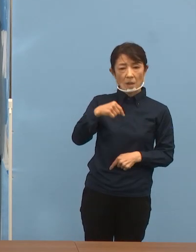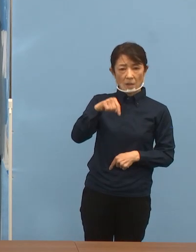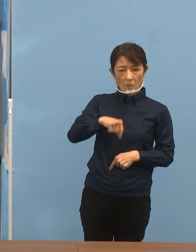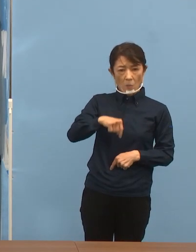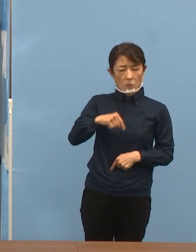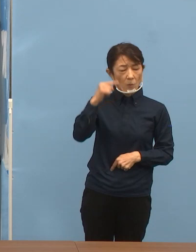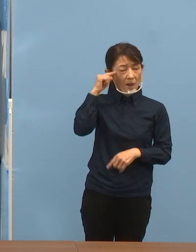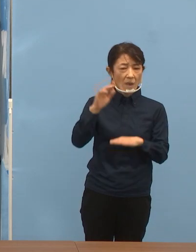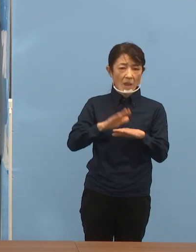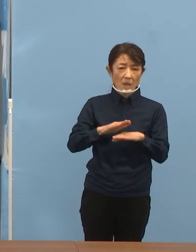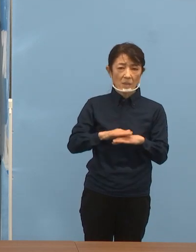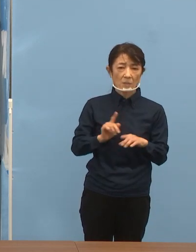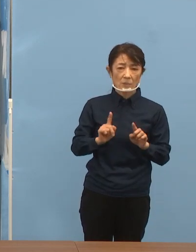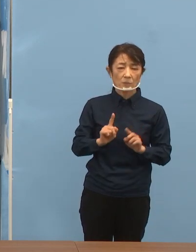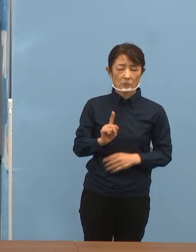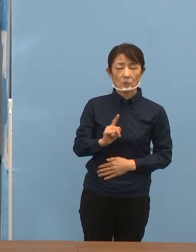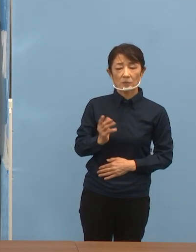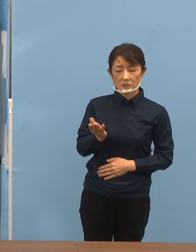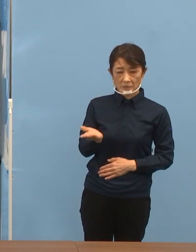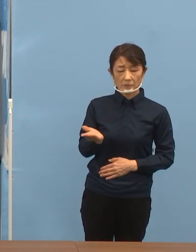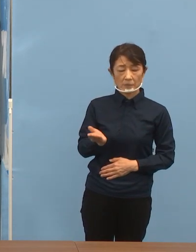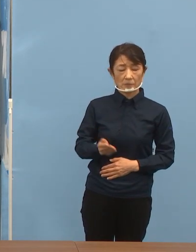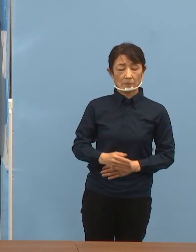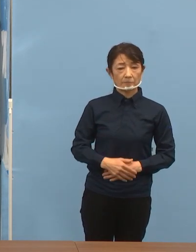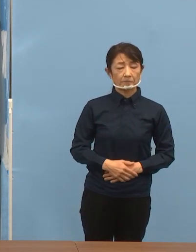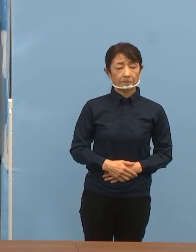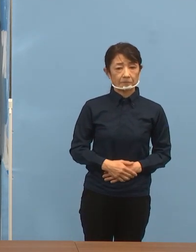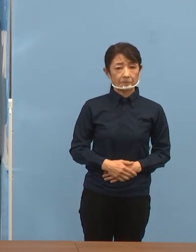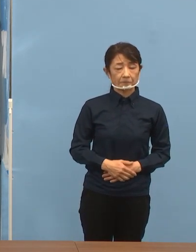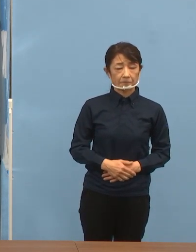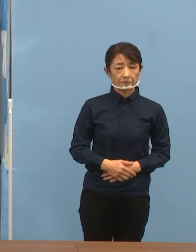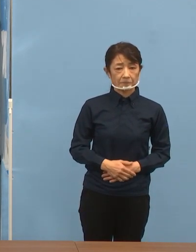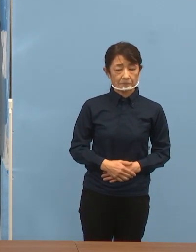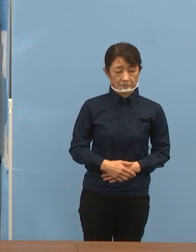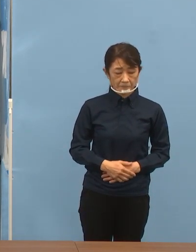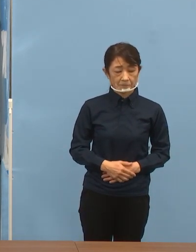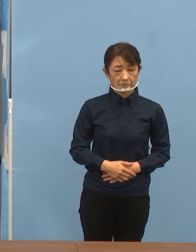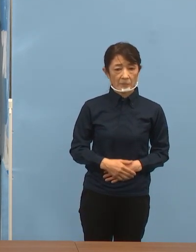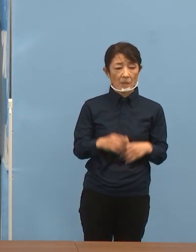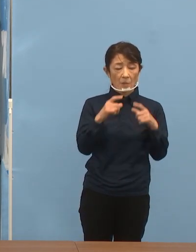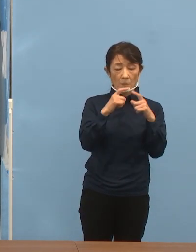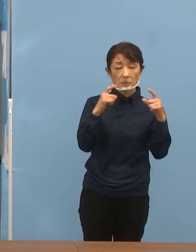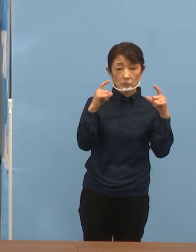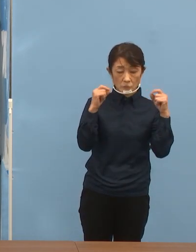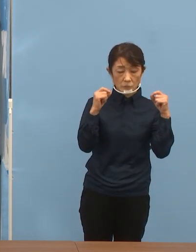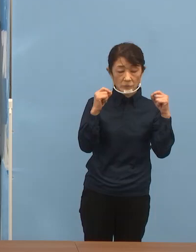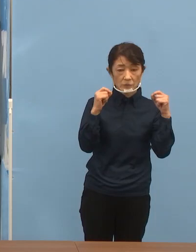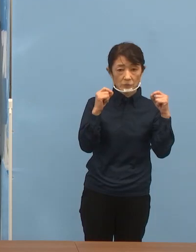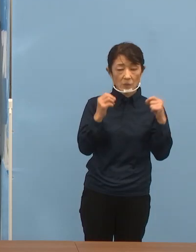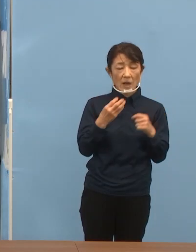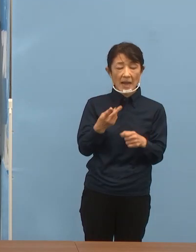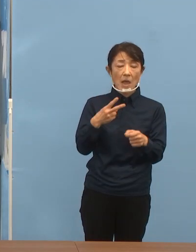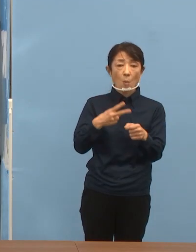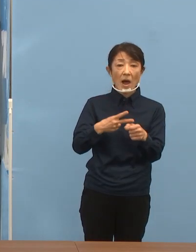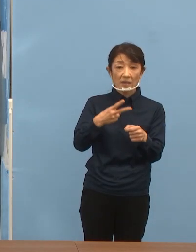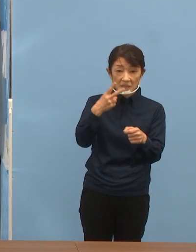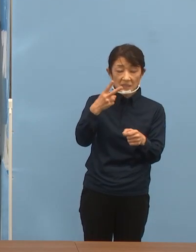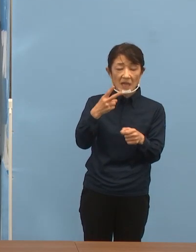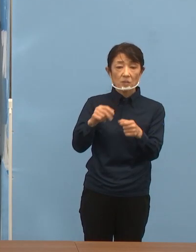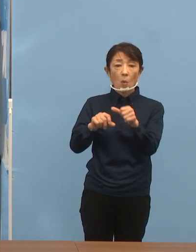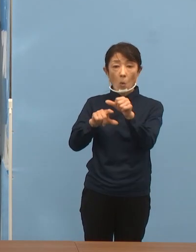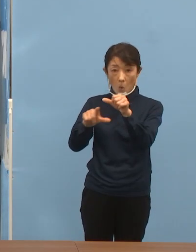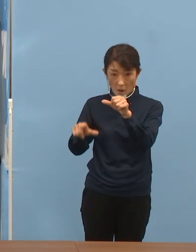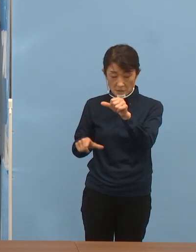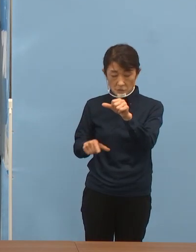い、マスクにつきましてはですね、国の方で令和2年の5月と今年の4月